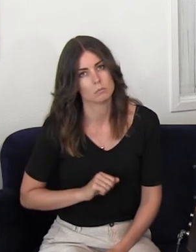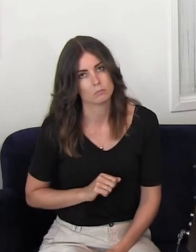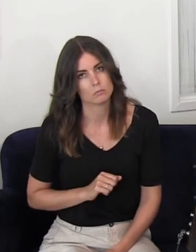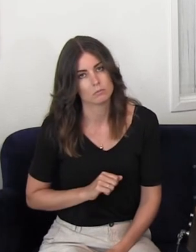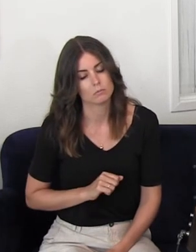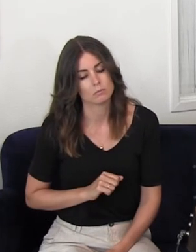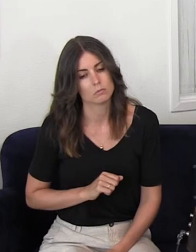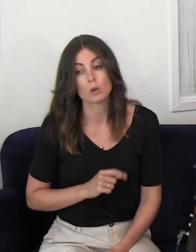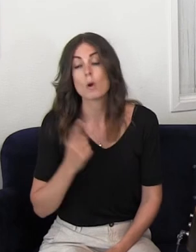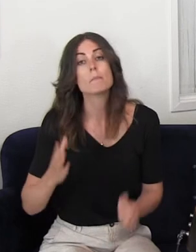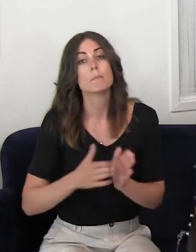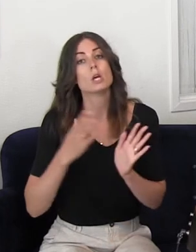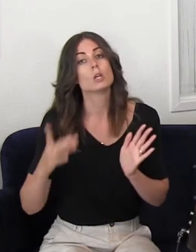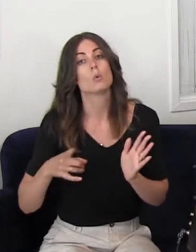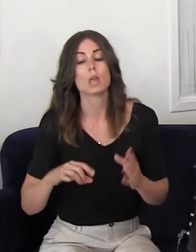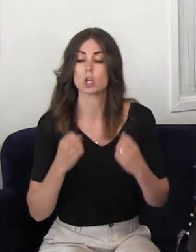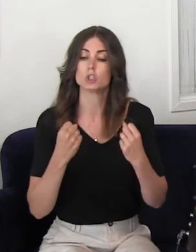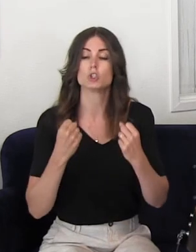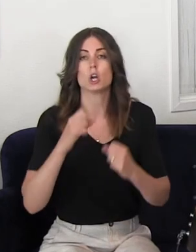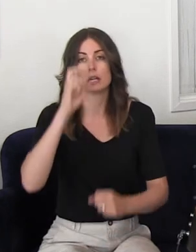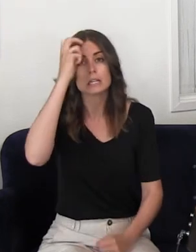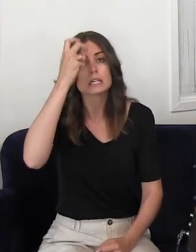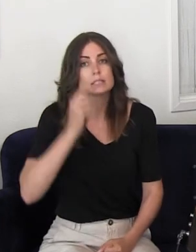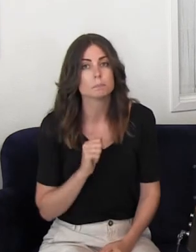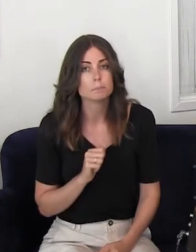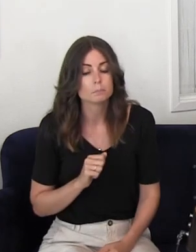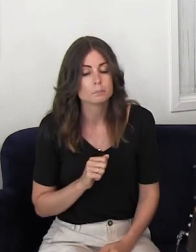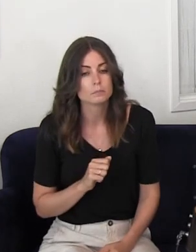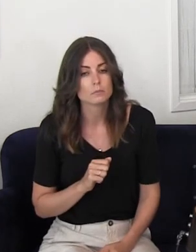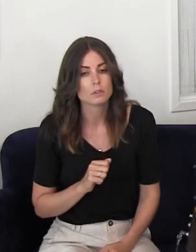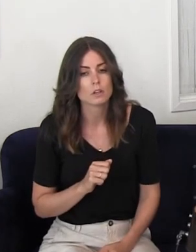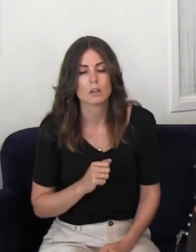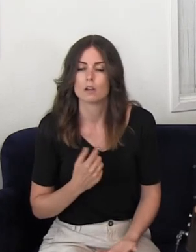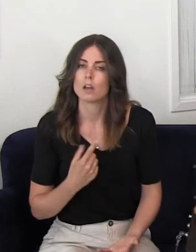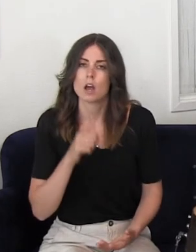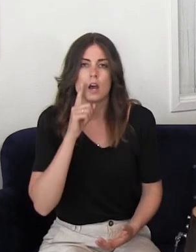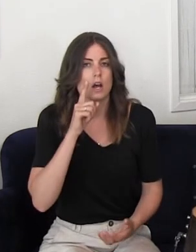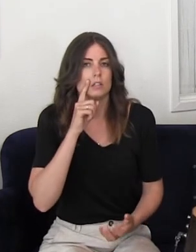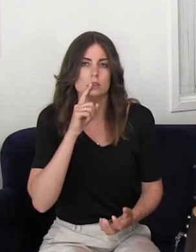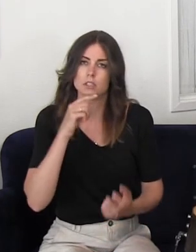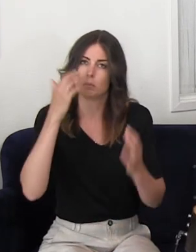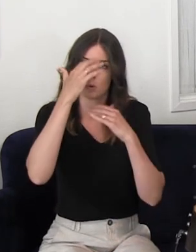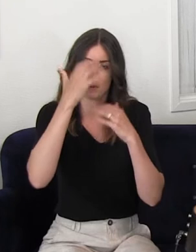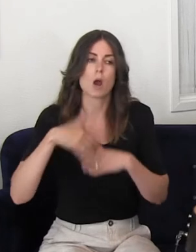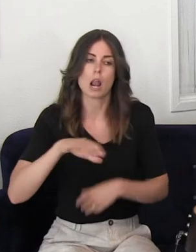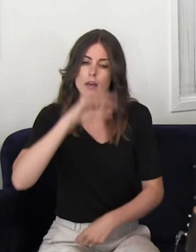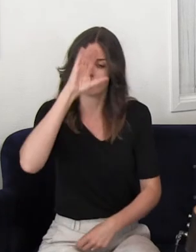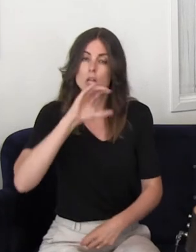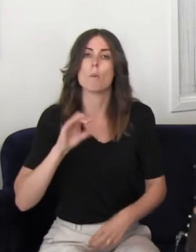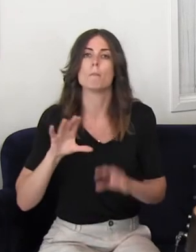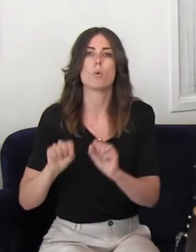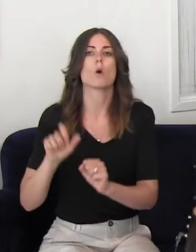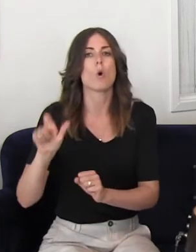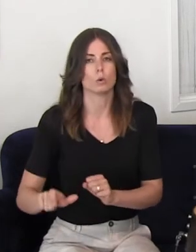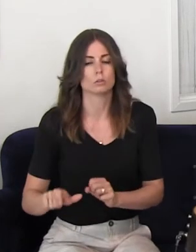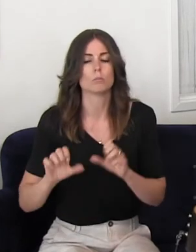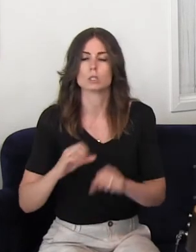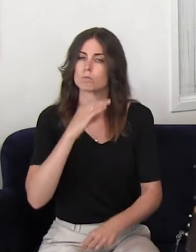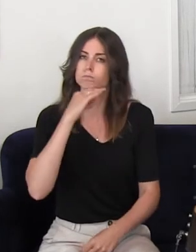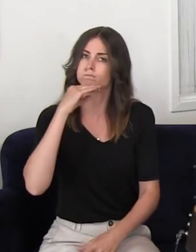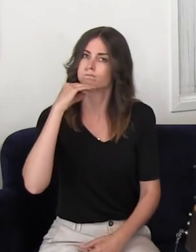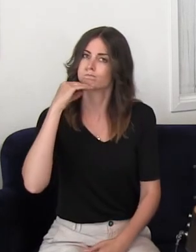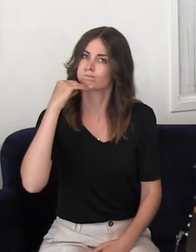en period så körde han taxi. Och det där ställde ju alltid till det, men det visste ju alla då att skulle man boka Fido fick man göra det i